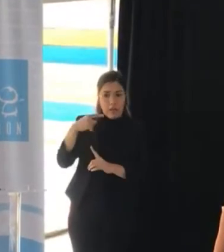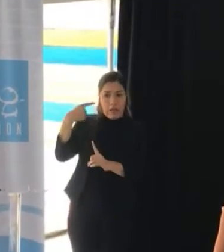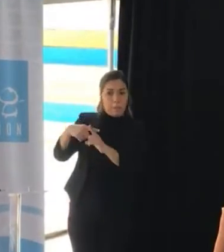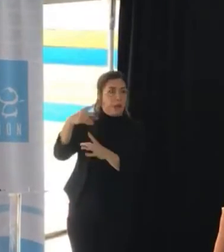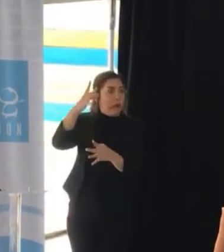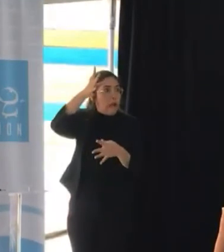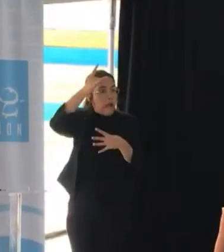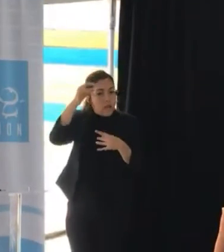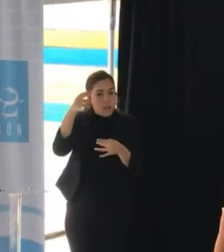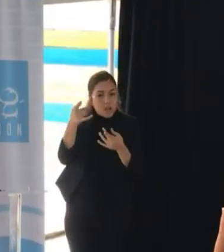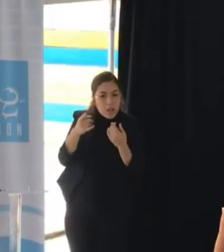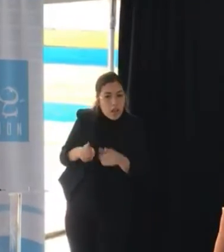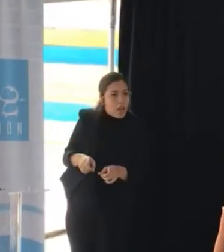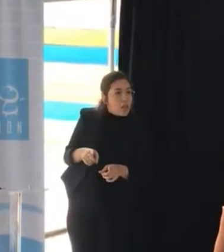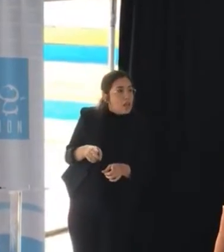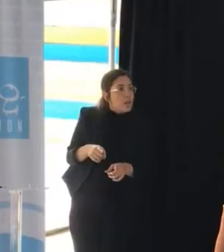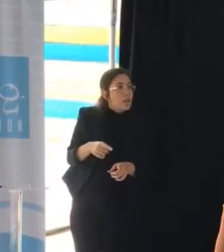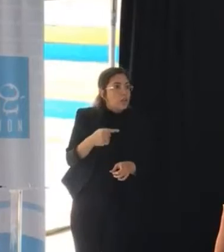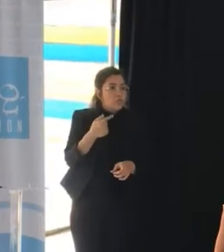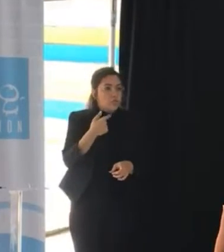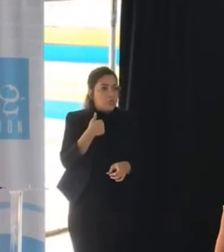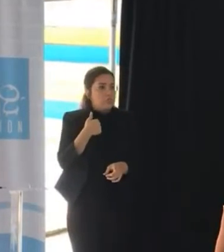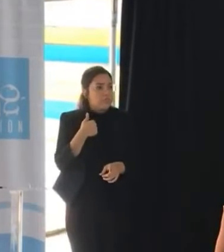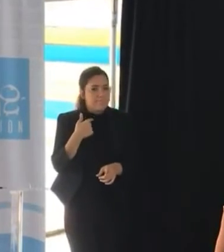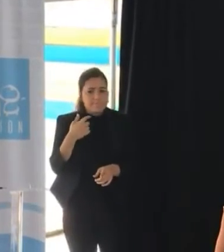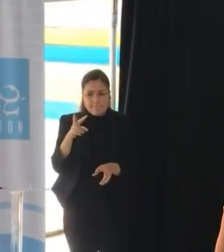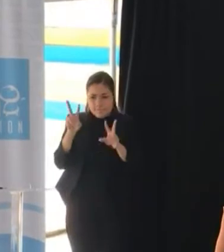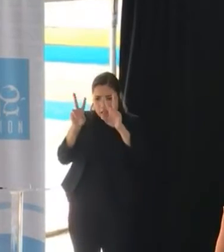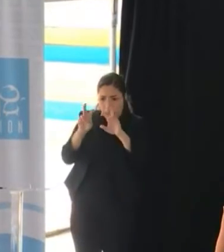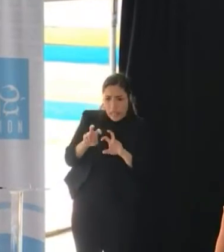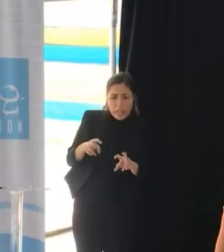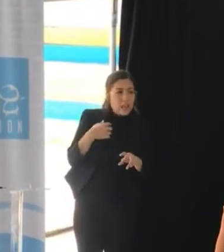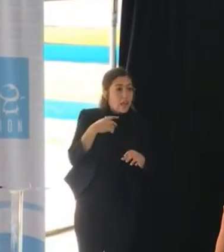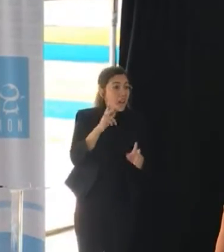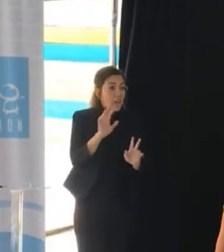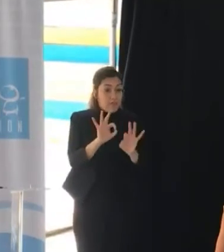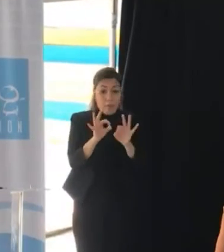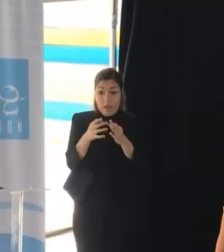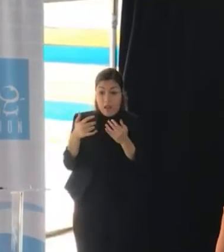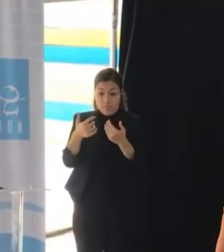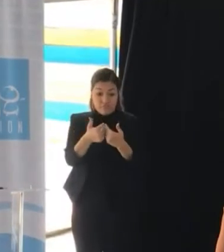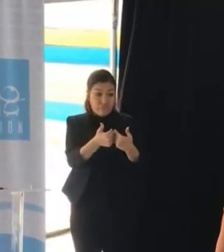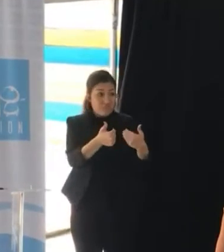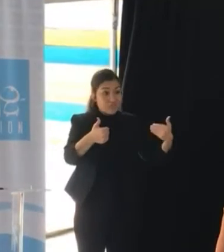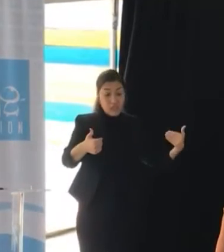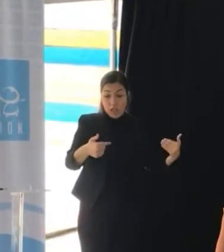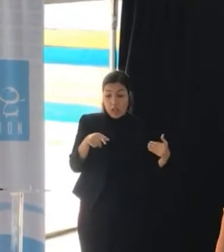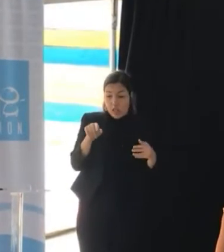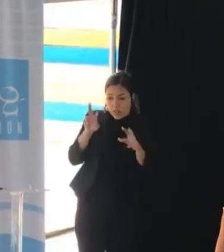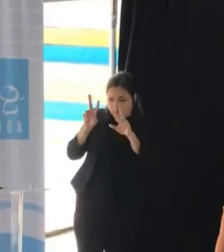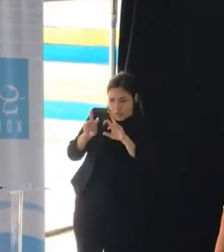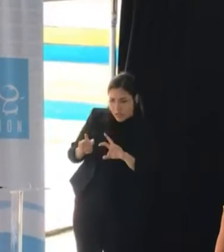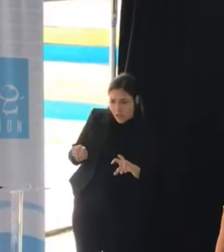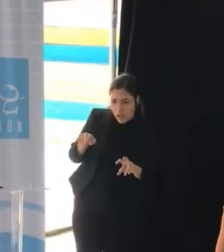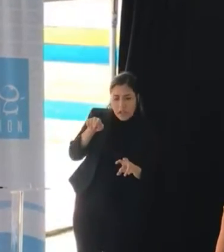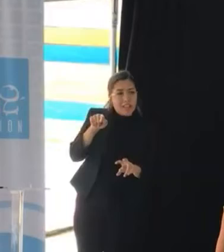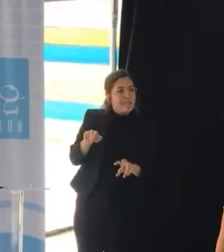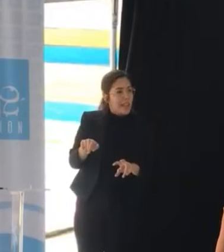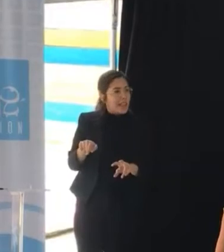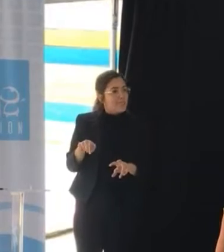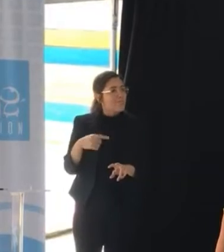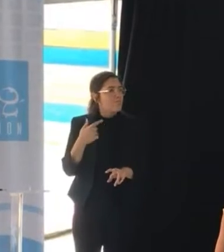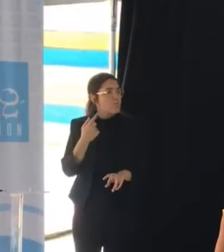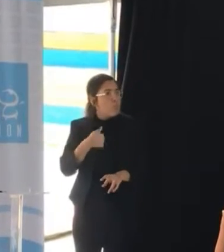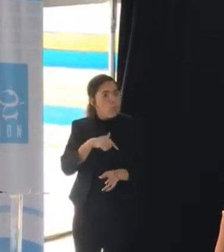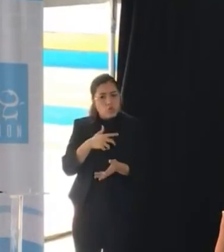el entorno, ¿verdad?, familiar, puedo hacerle pruebas, y si ese paciente cumple con el criterio, le podemos dar tratamiento, y es